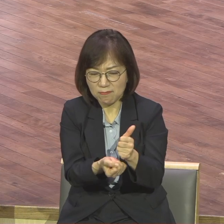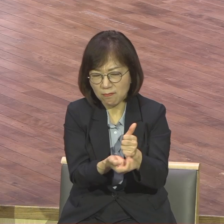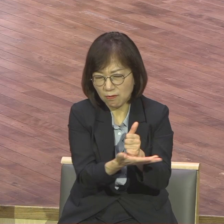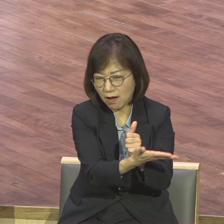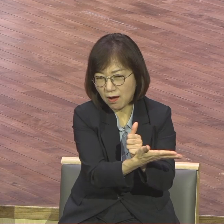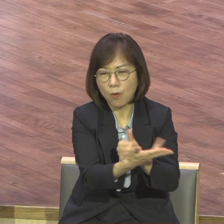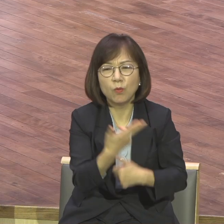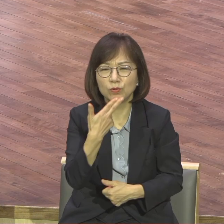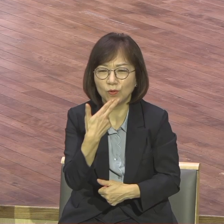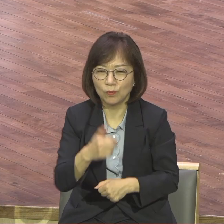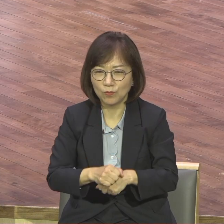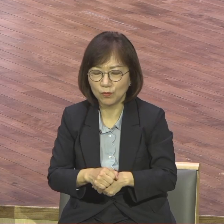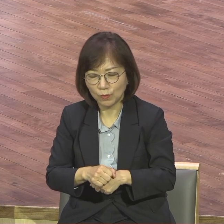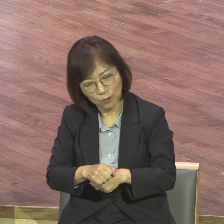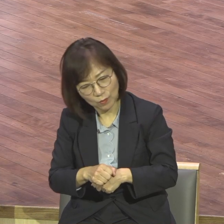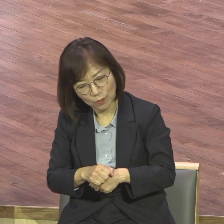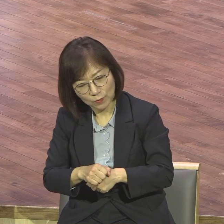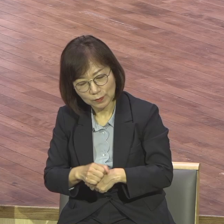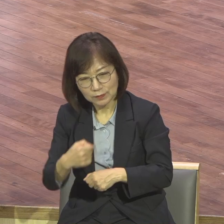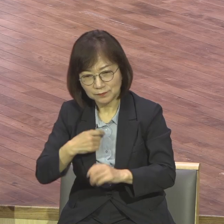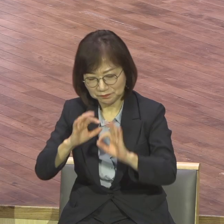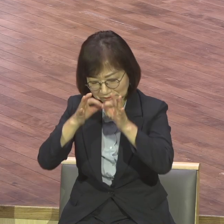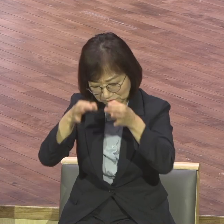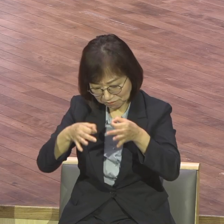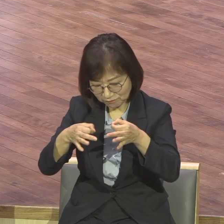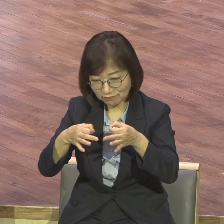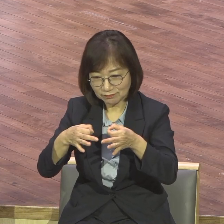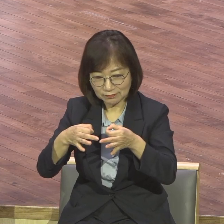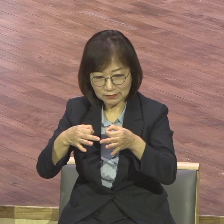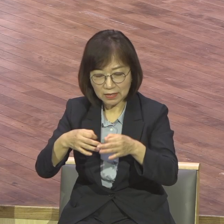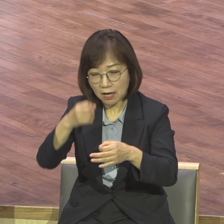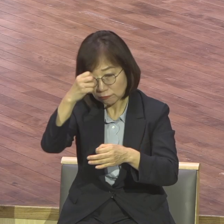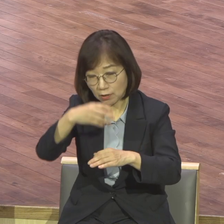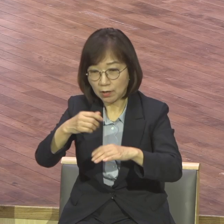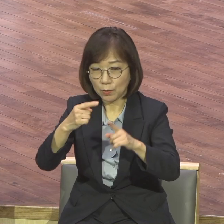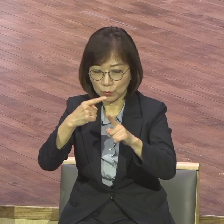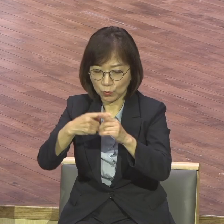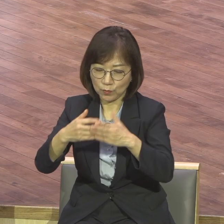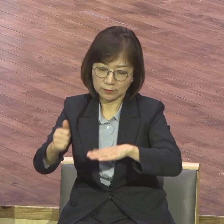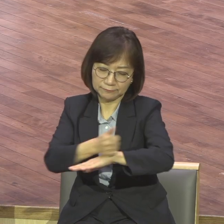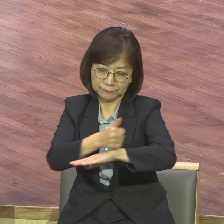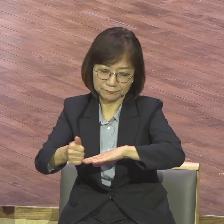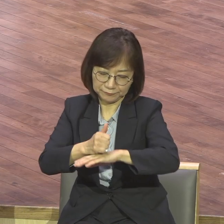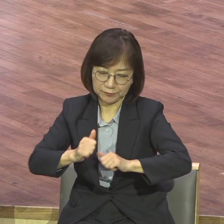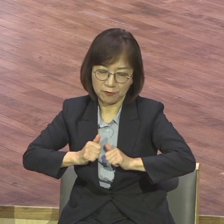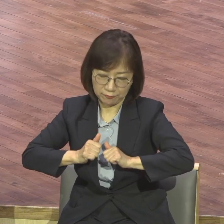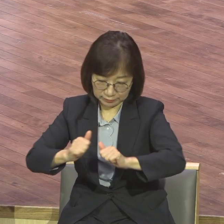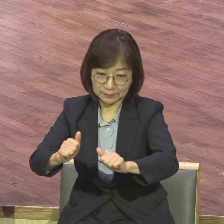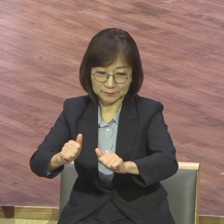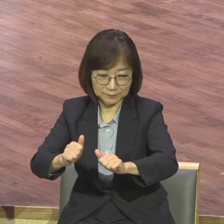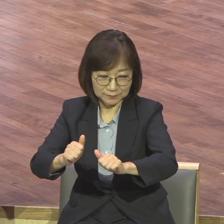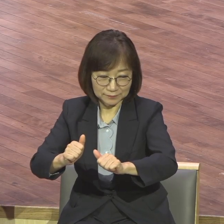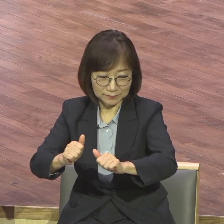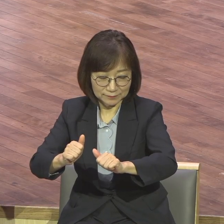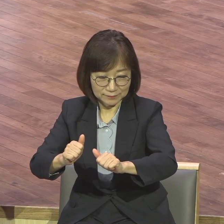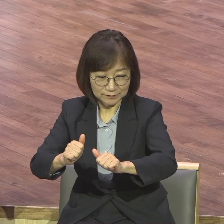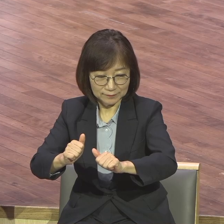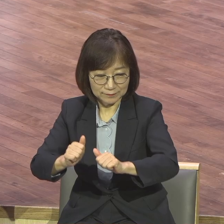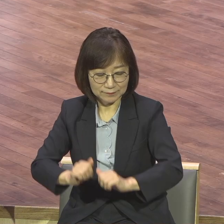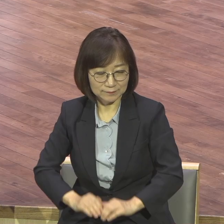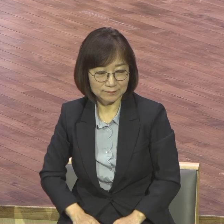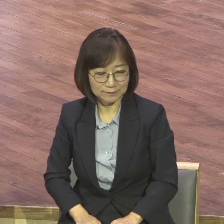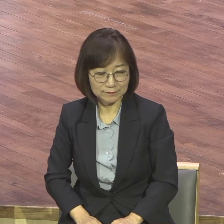뭐 남들에게 무슨 나타낼 건 수도 없고 그냥 교회 다녀. 내가 교회 다닌다. 그 외에 다른 할 말이 하나도